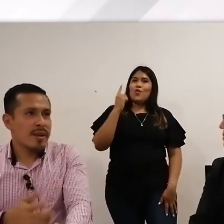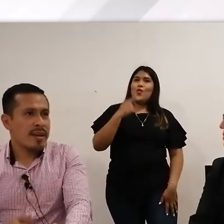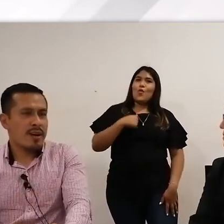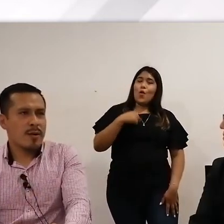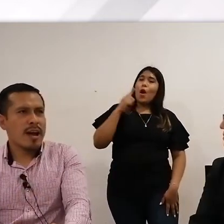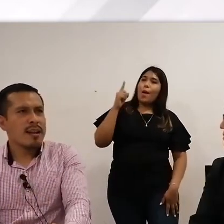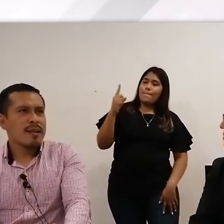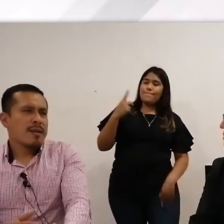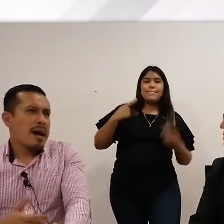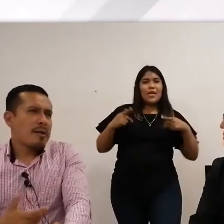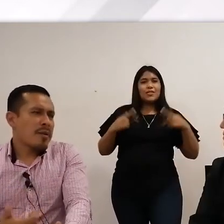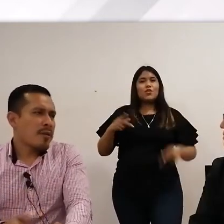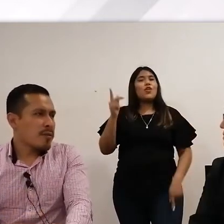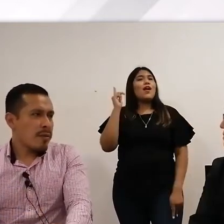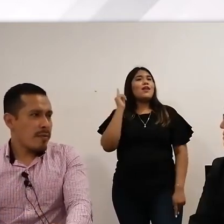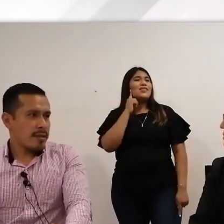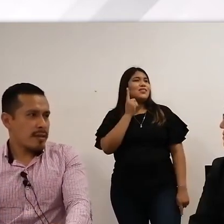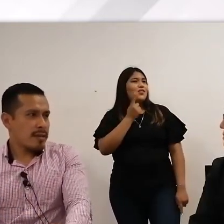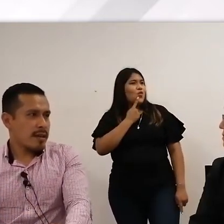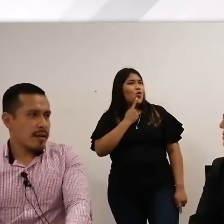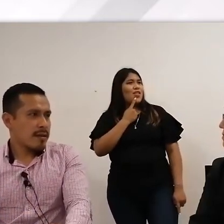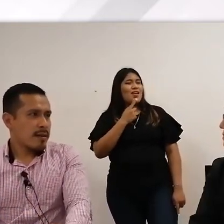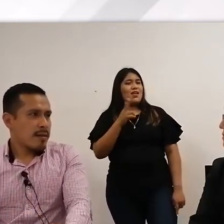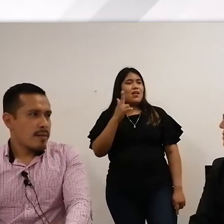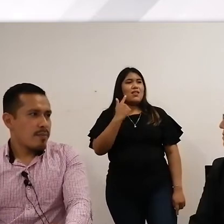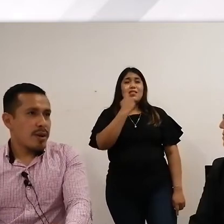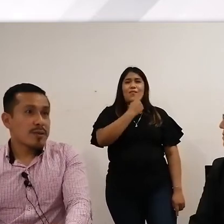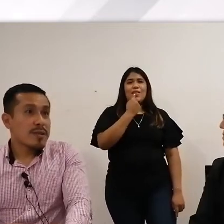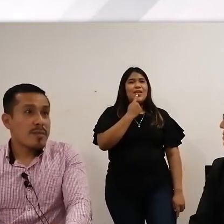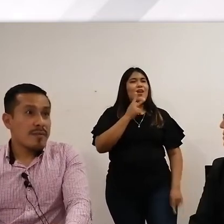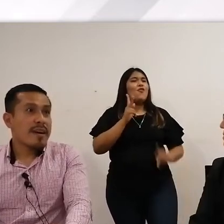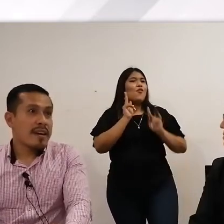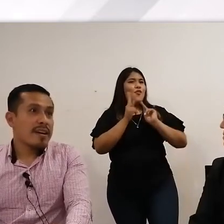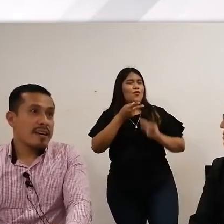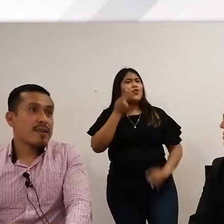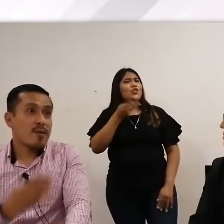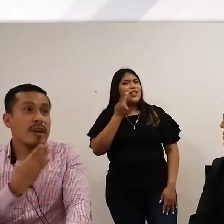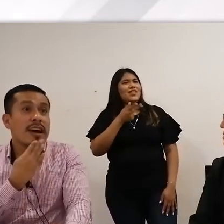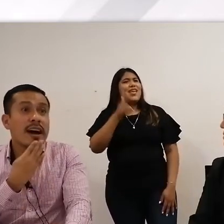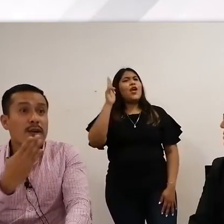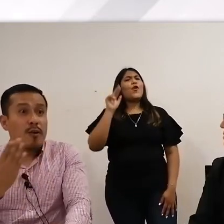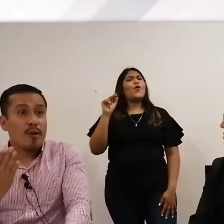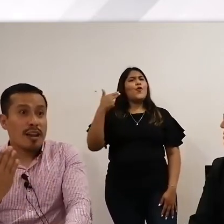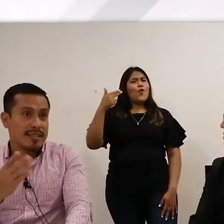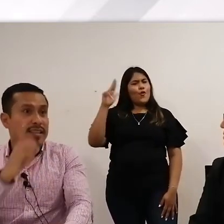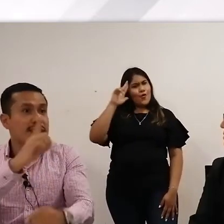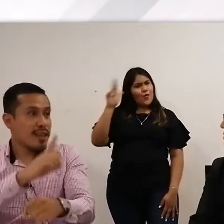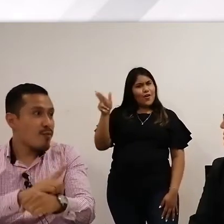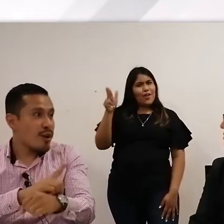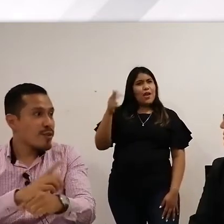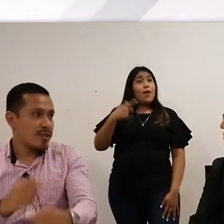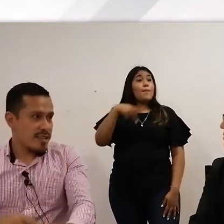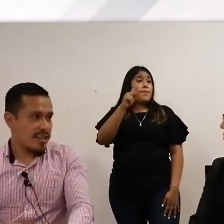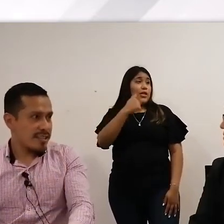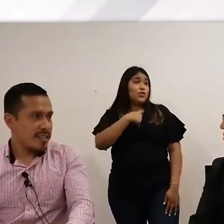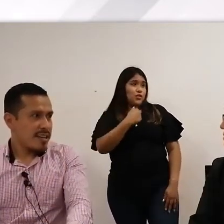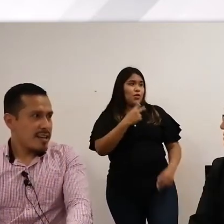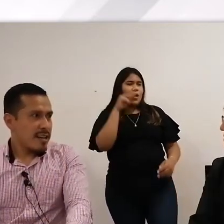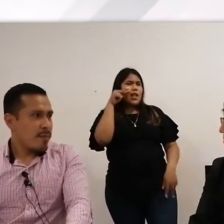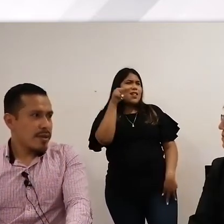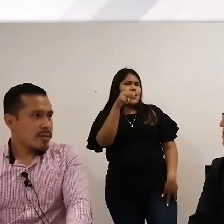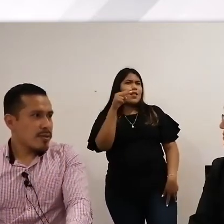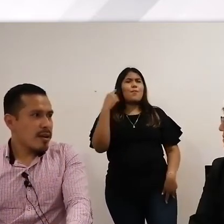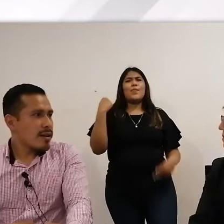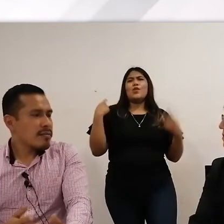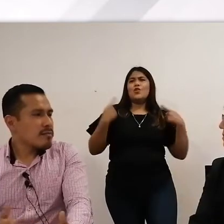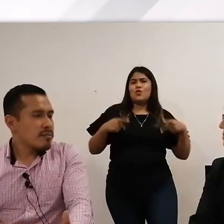días de manera oral, a lo mejor no me va a entender. Pero si me ve y yo le hago la seña de buenos días,